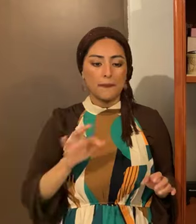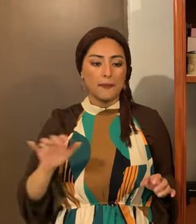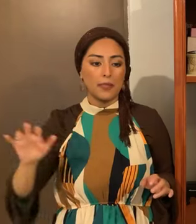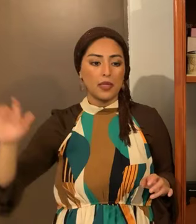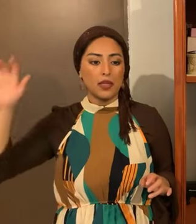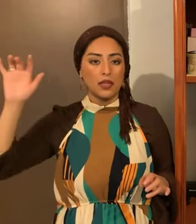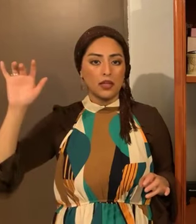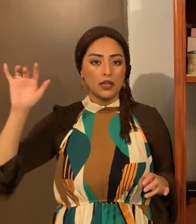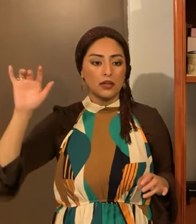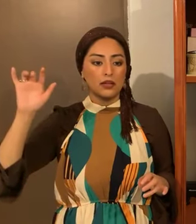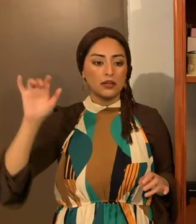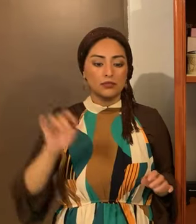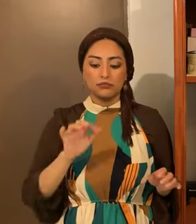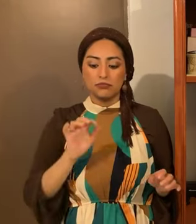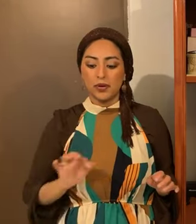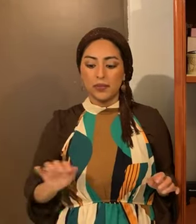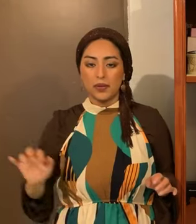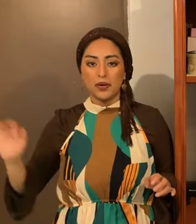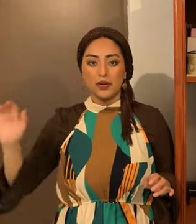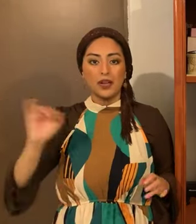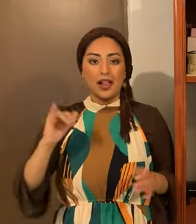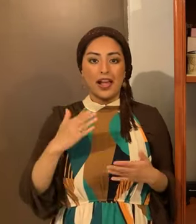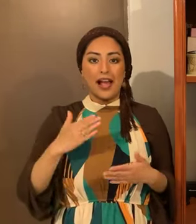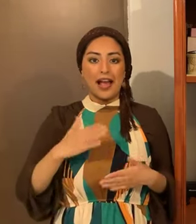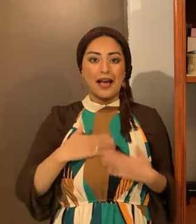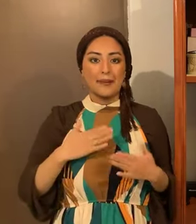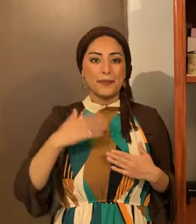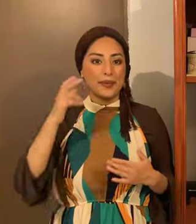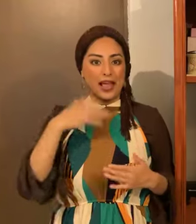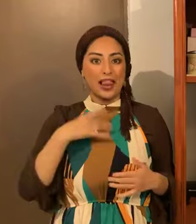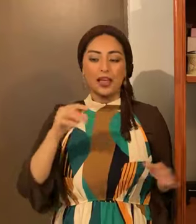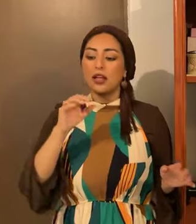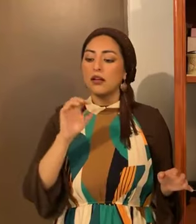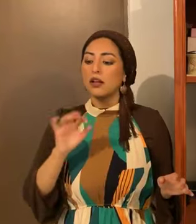La escala mayor nos denota gozo, alegría.